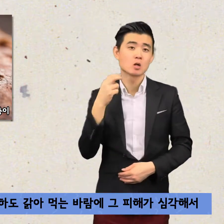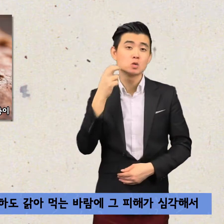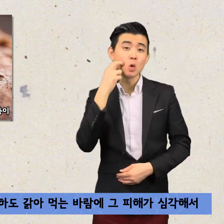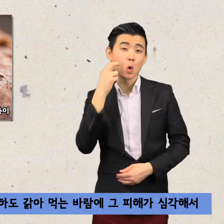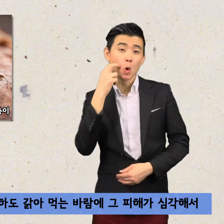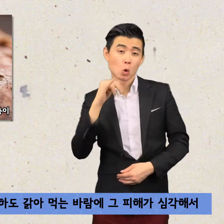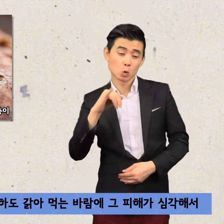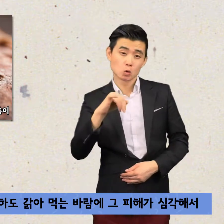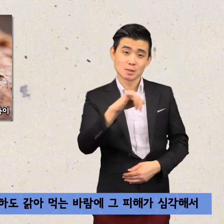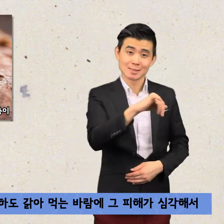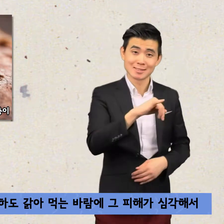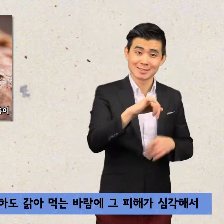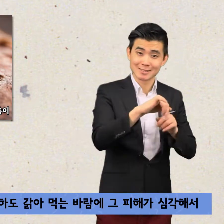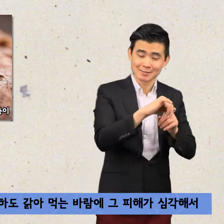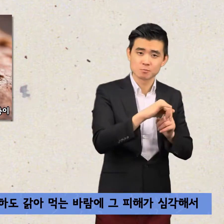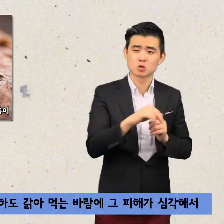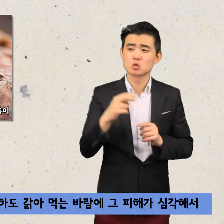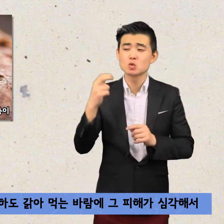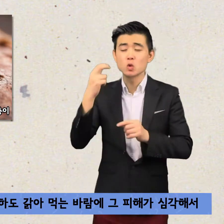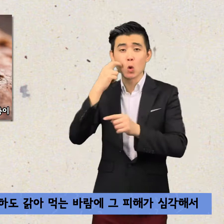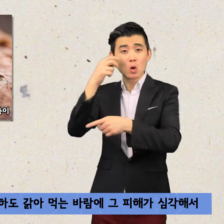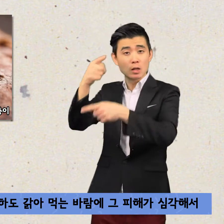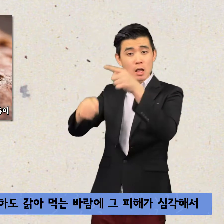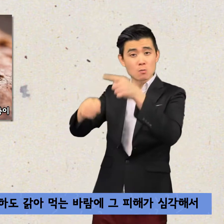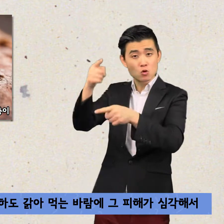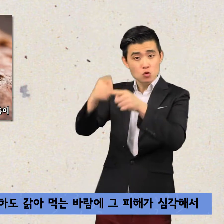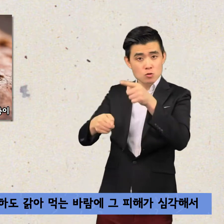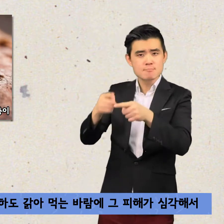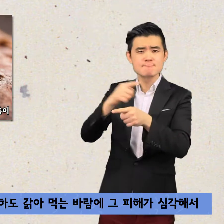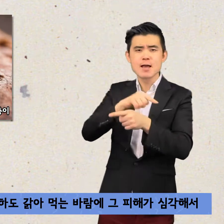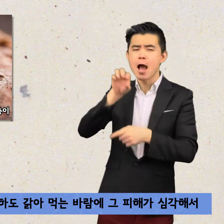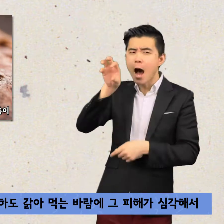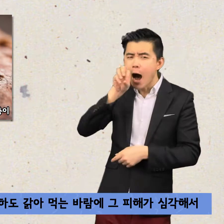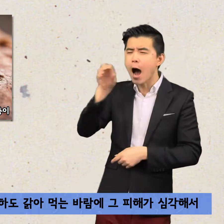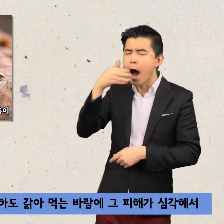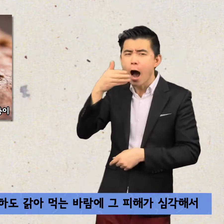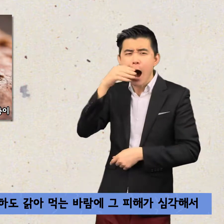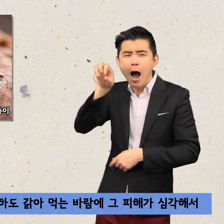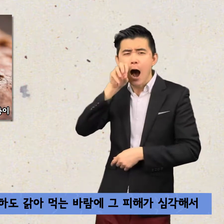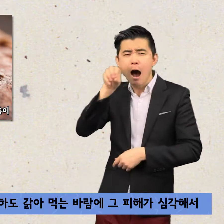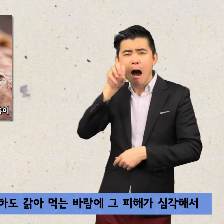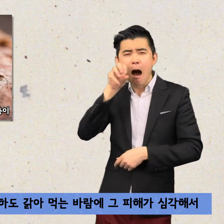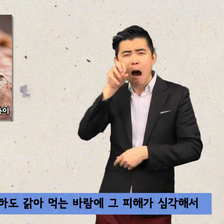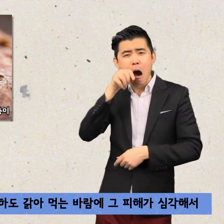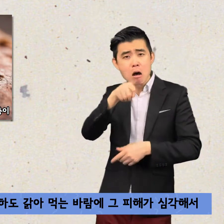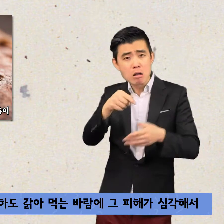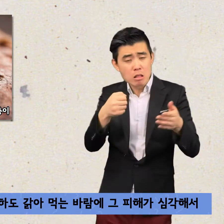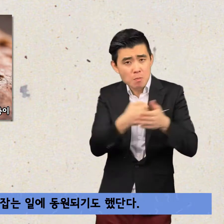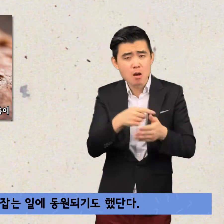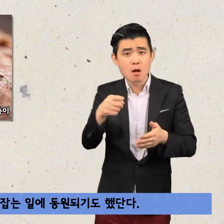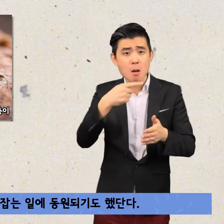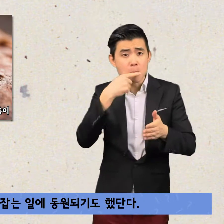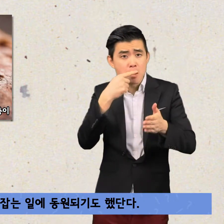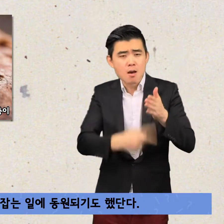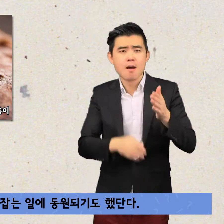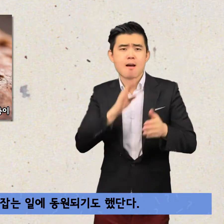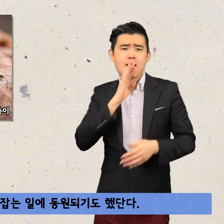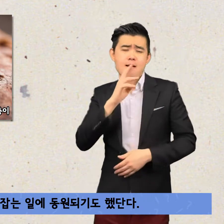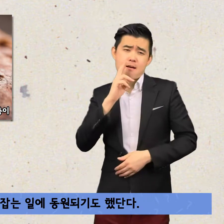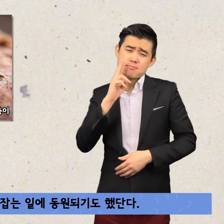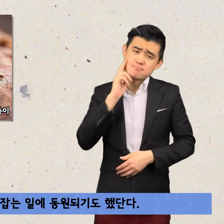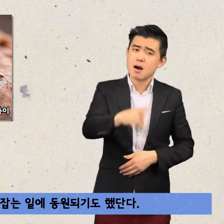예전에는 송충이가 소나무를 하도 갉아먹는 바람에 그 피해가 심각해서